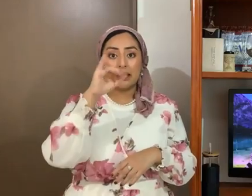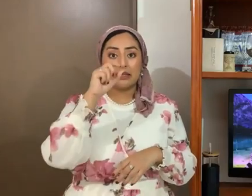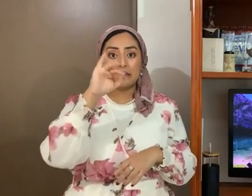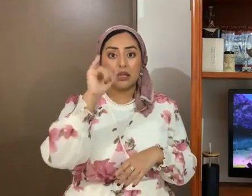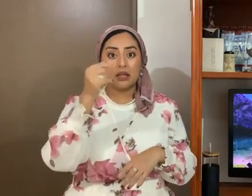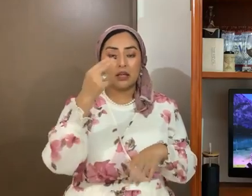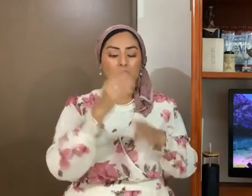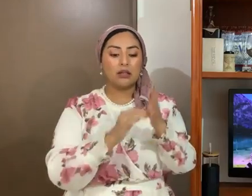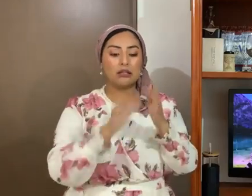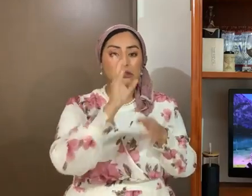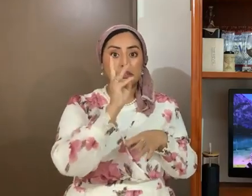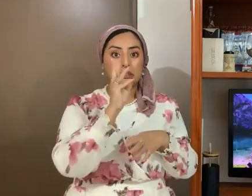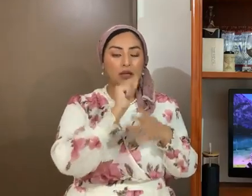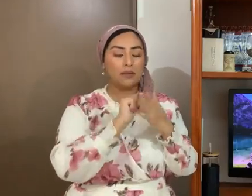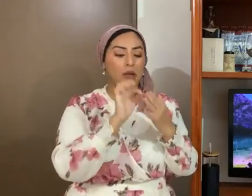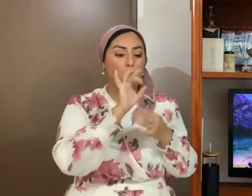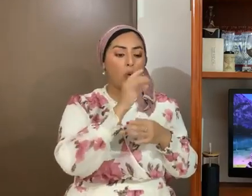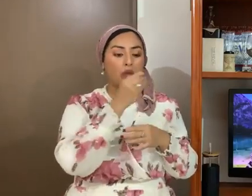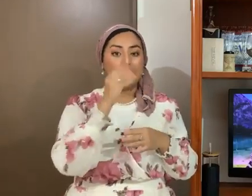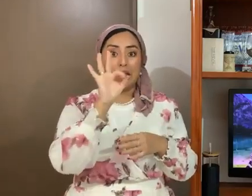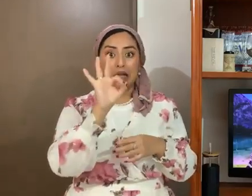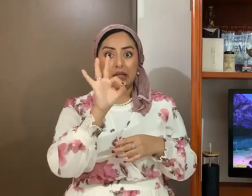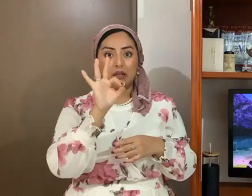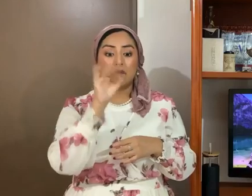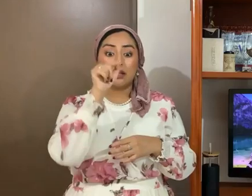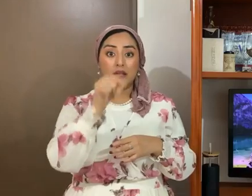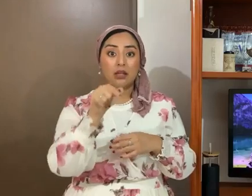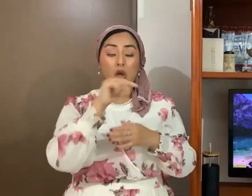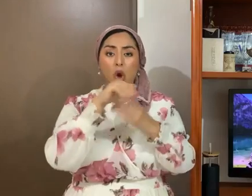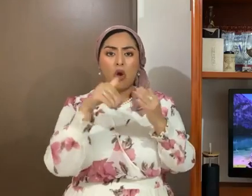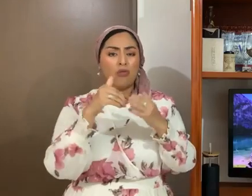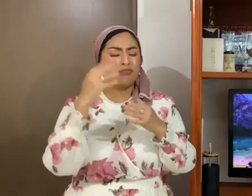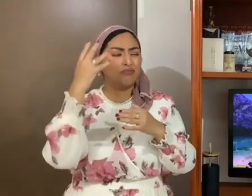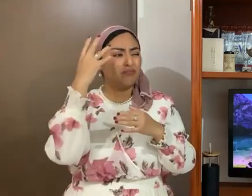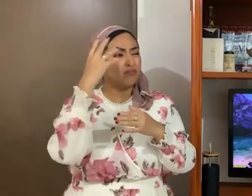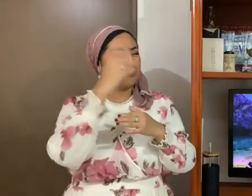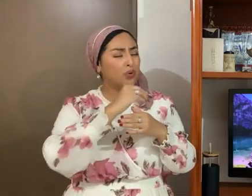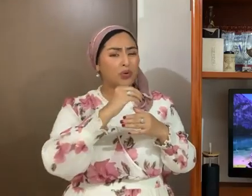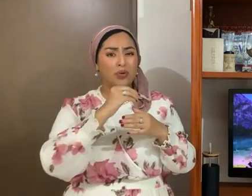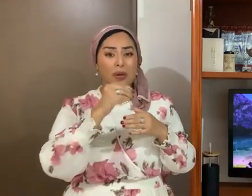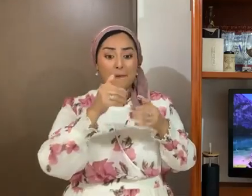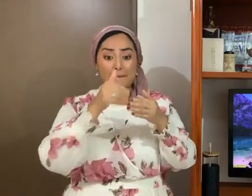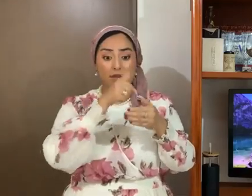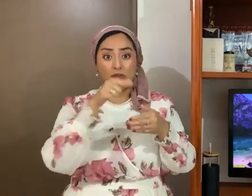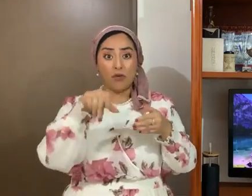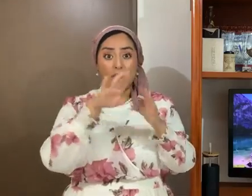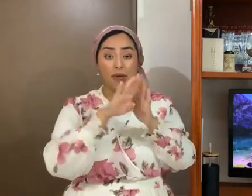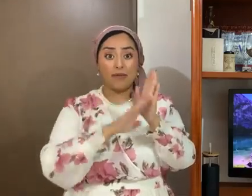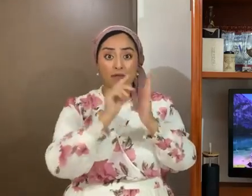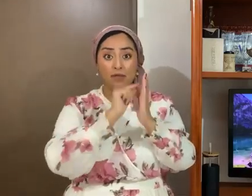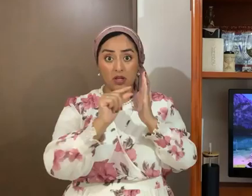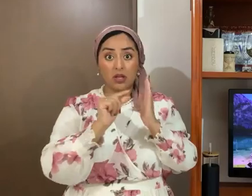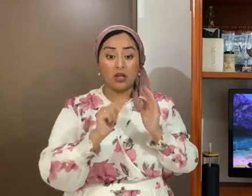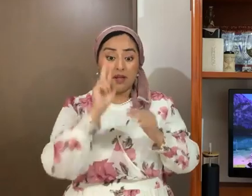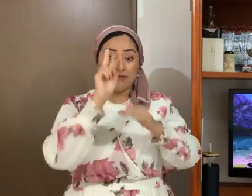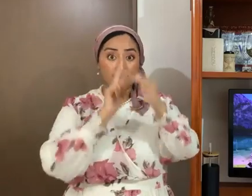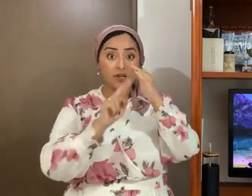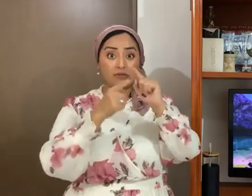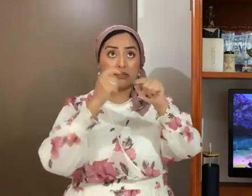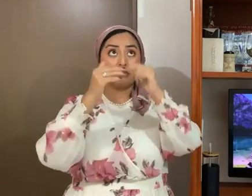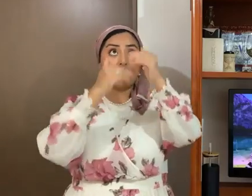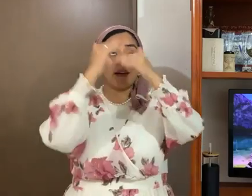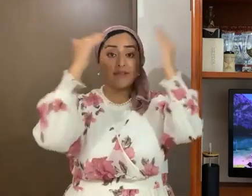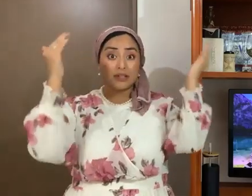Isaías 6, versos 8 y 9. Aquí todo es maravilloso, precioso. Antes de estos versos, una visión del cielo,